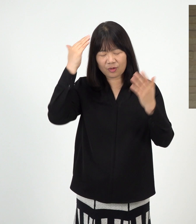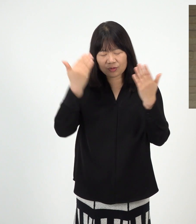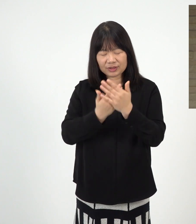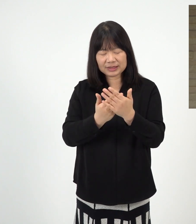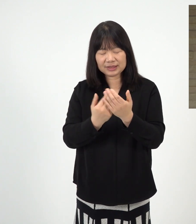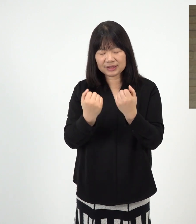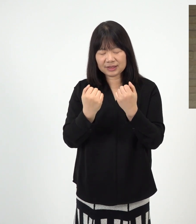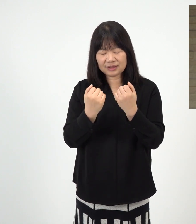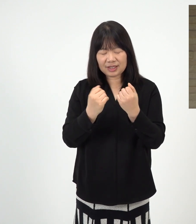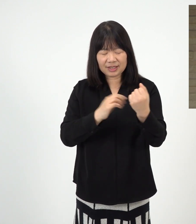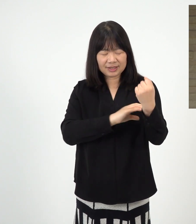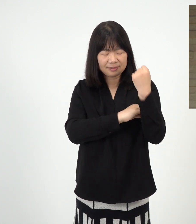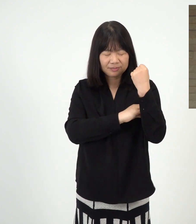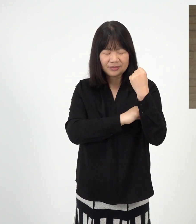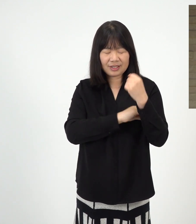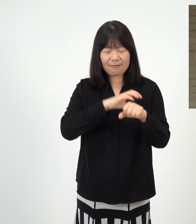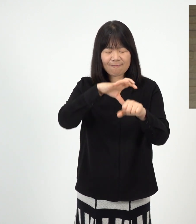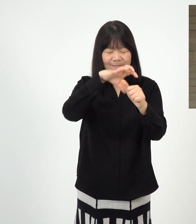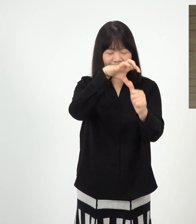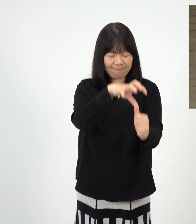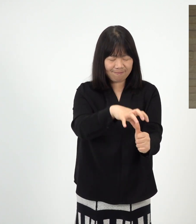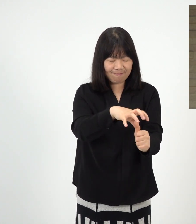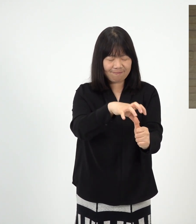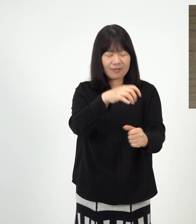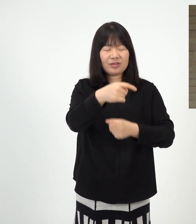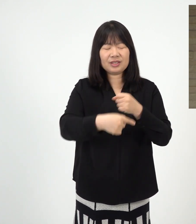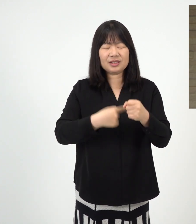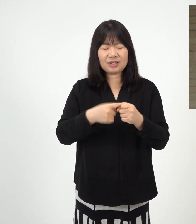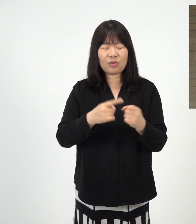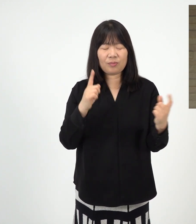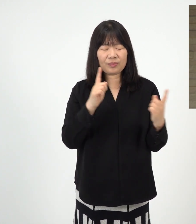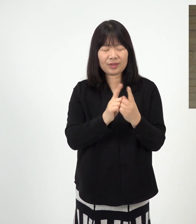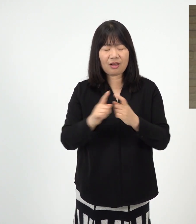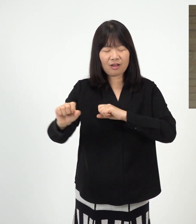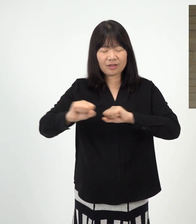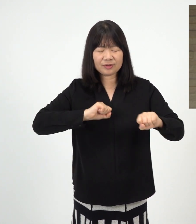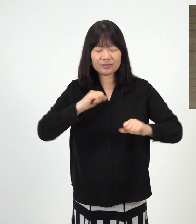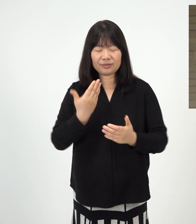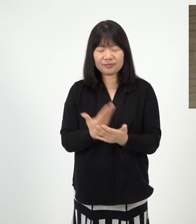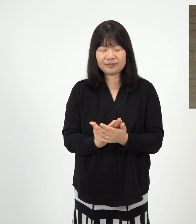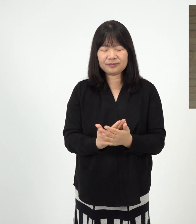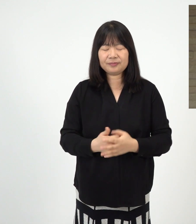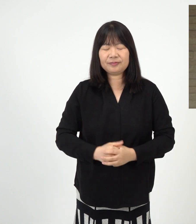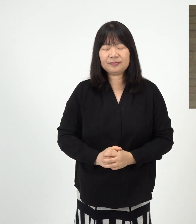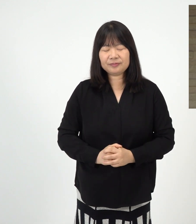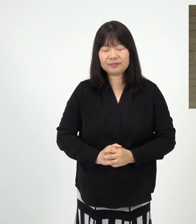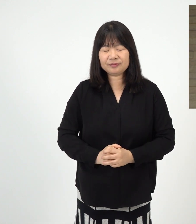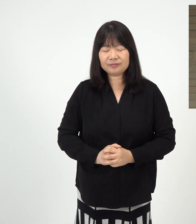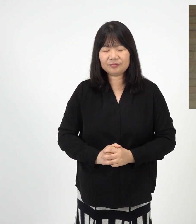세력이 손발이 묶여지는 한 해가 될 수 있도록 역사하여 주시옵소서.